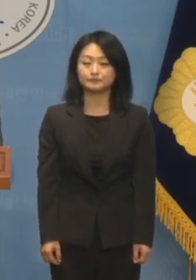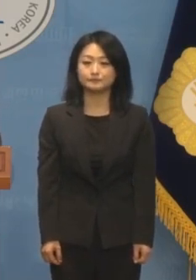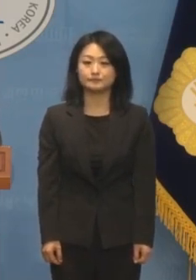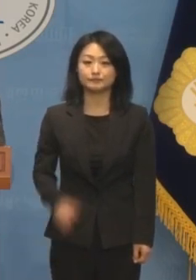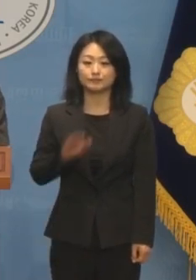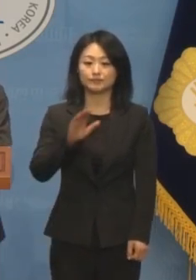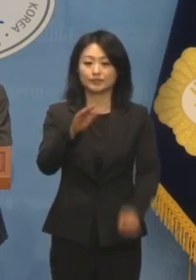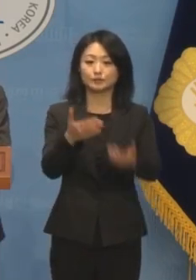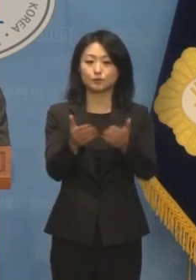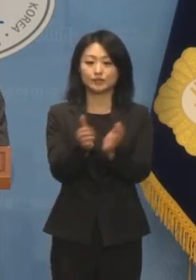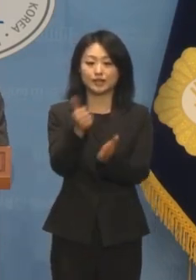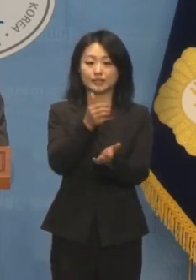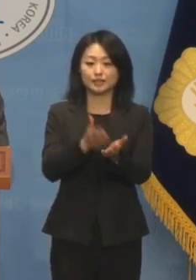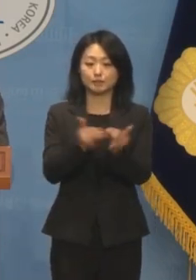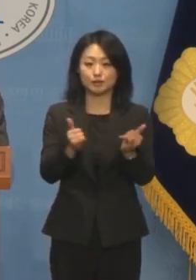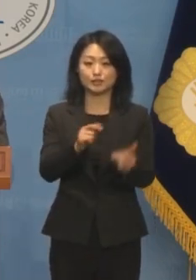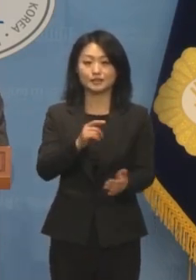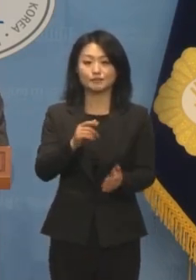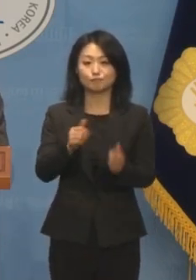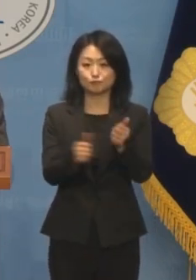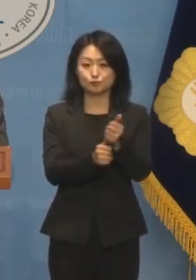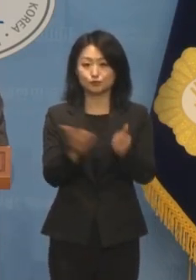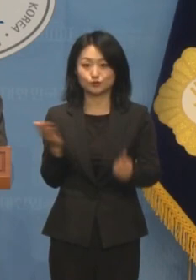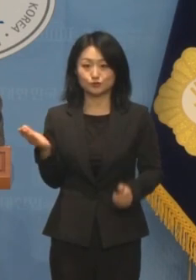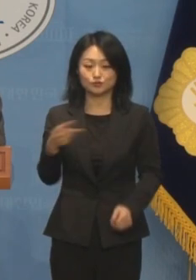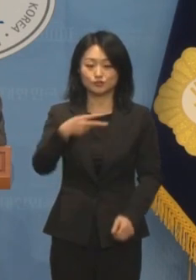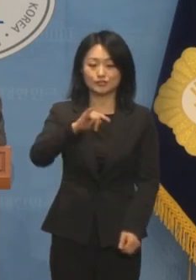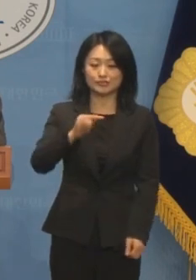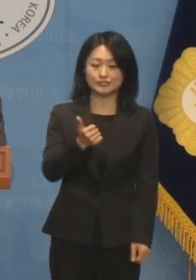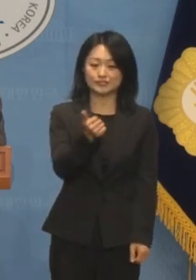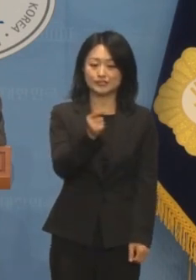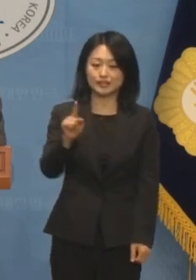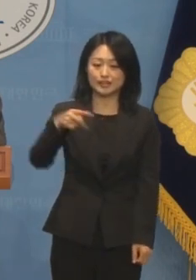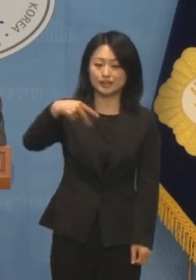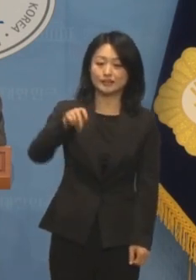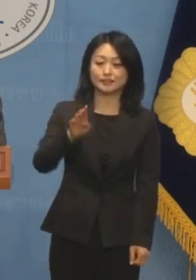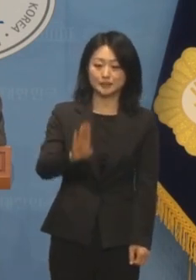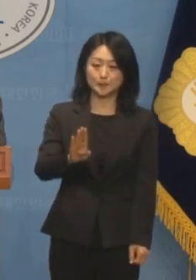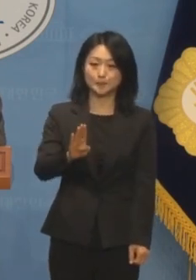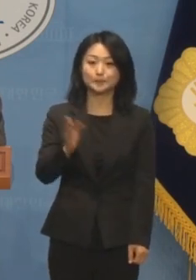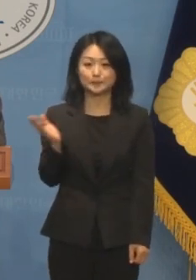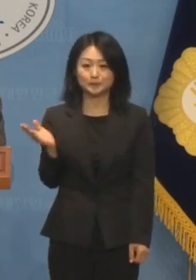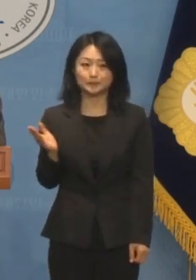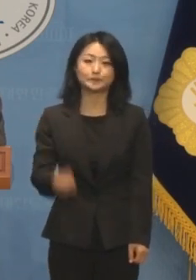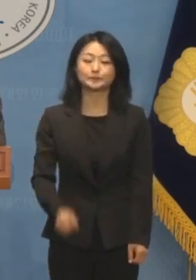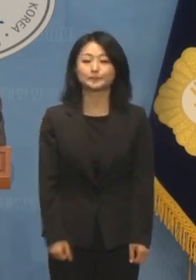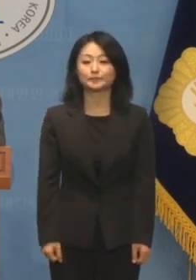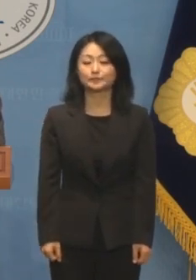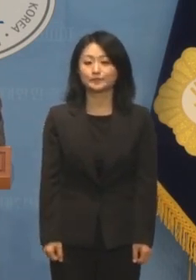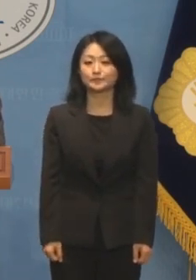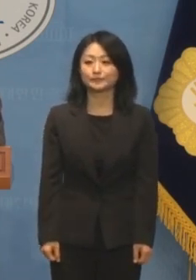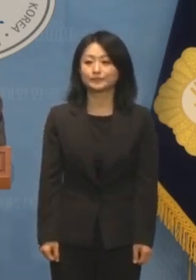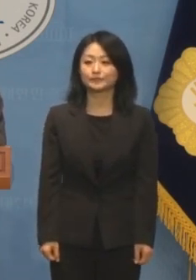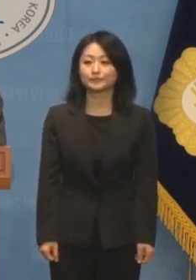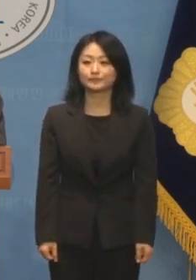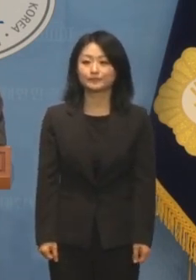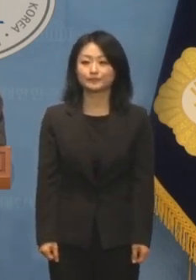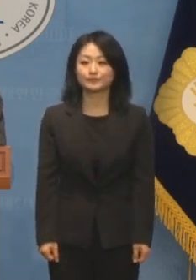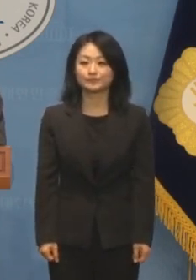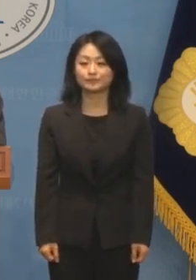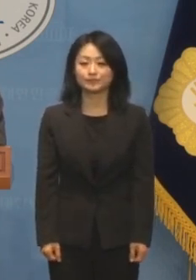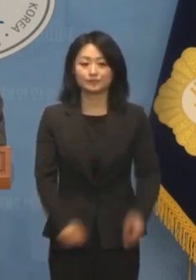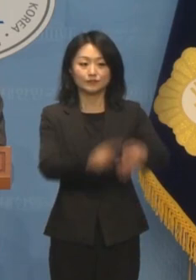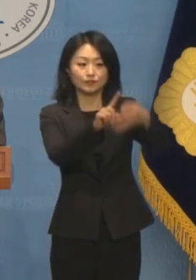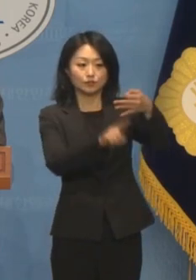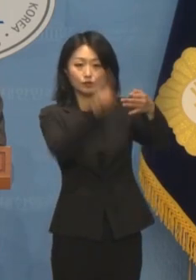네, 진보당 부대변인 신하섭입니다. 오전 2건 브리핑 진행하도록 하겠습니다.